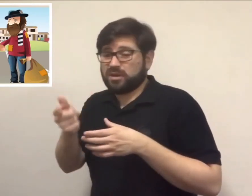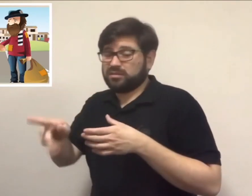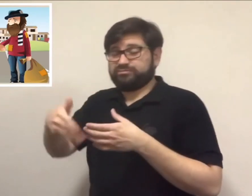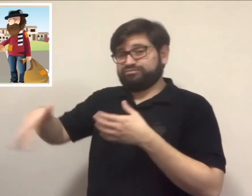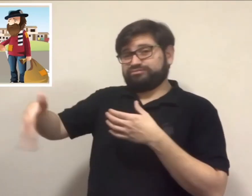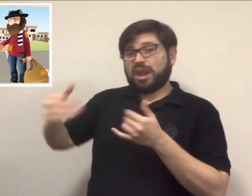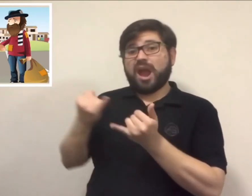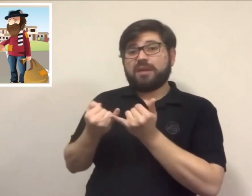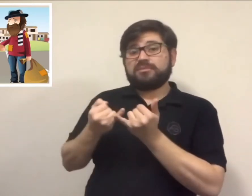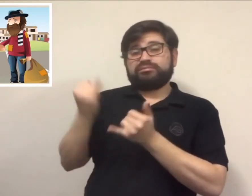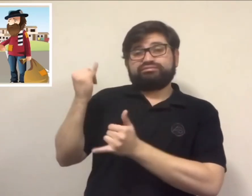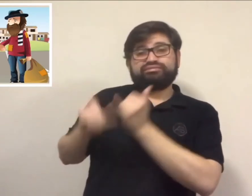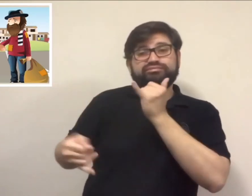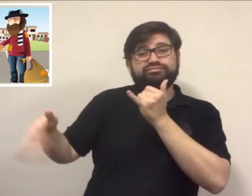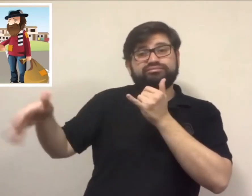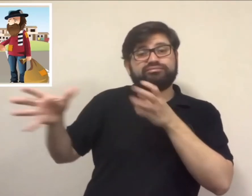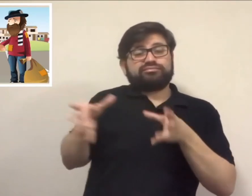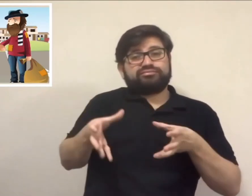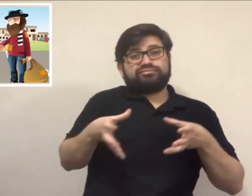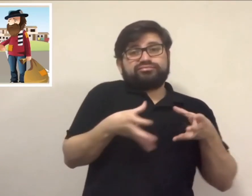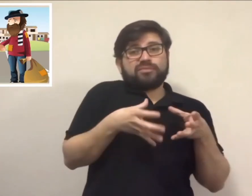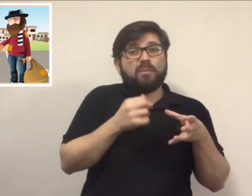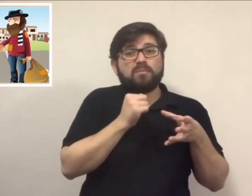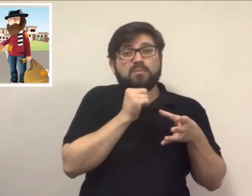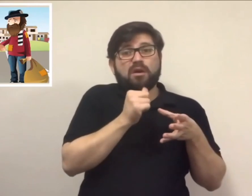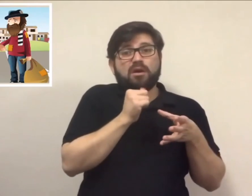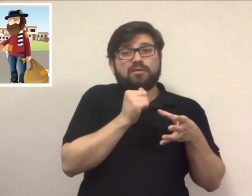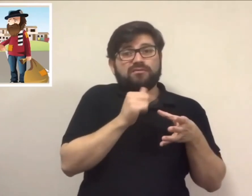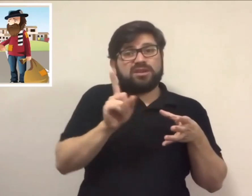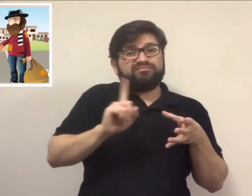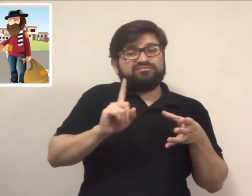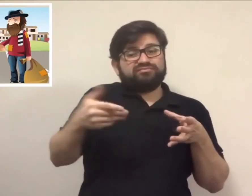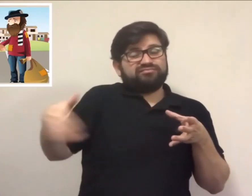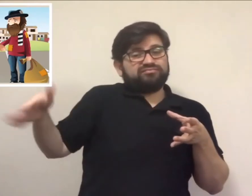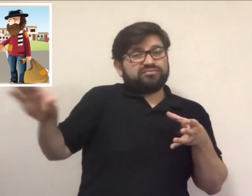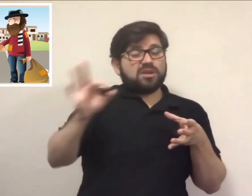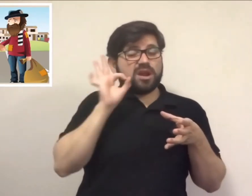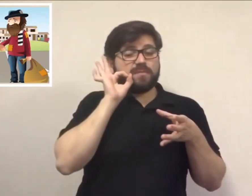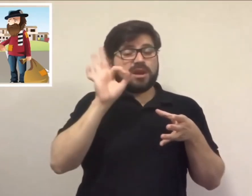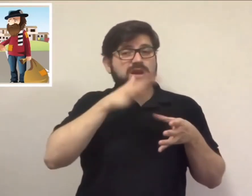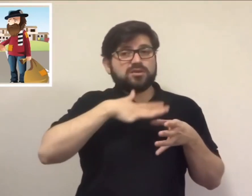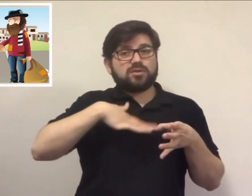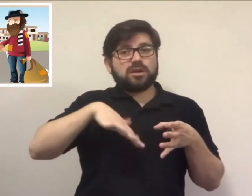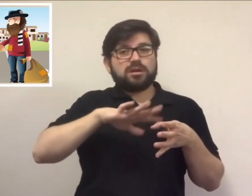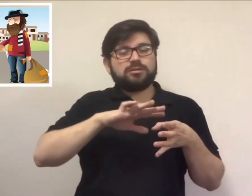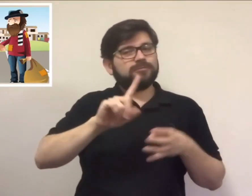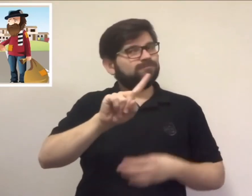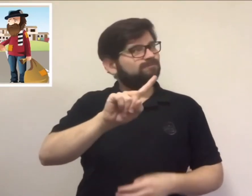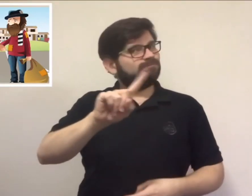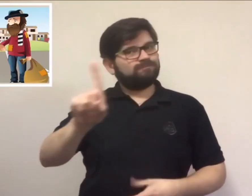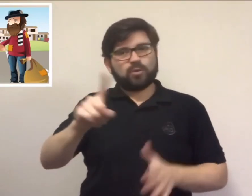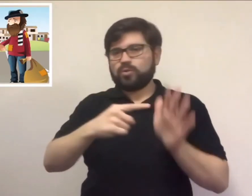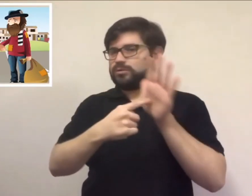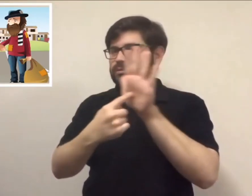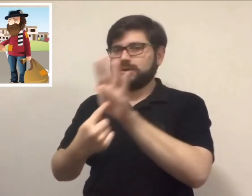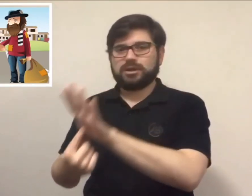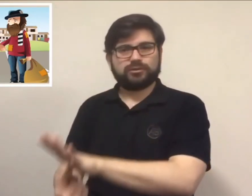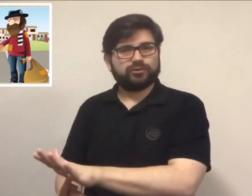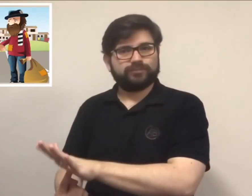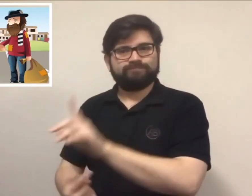son pobres o no querer estar con ellos pensando que yo soy superior porque tengo dinero. Eso también es